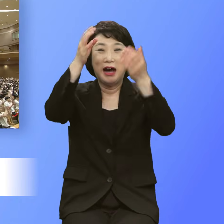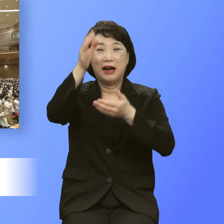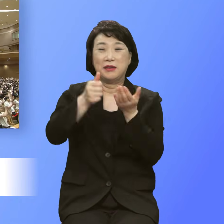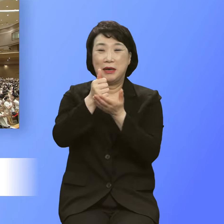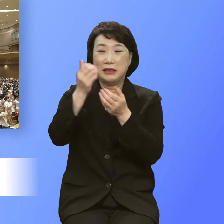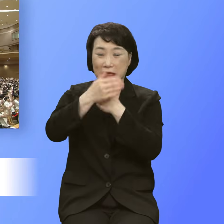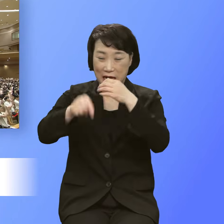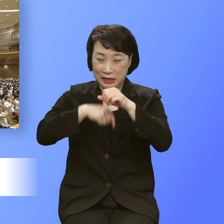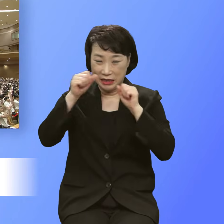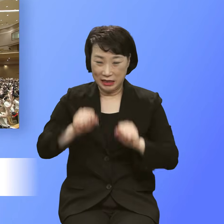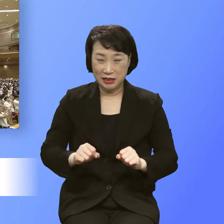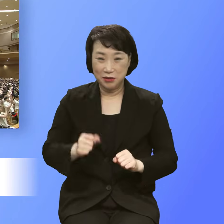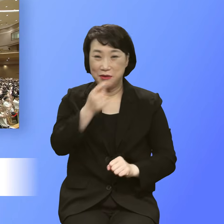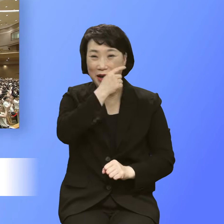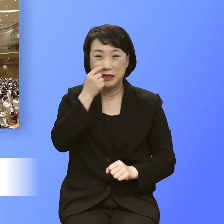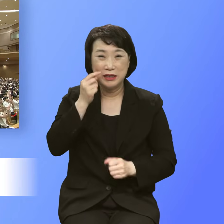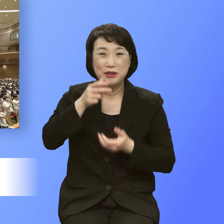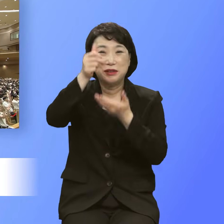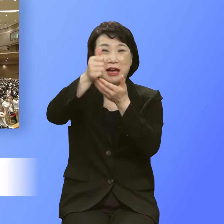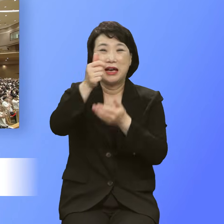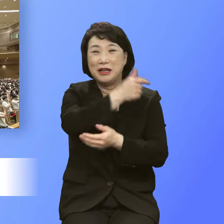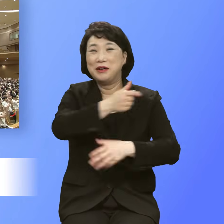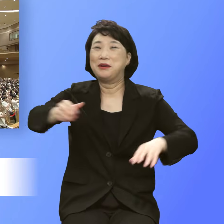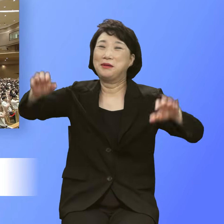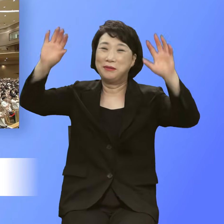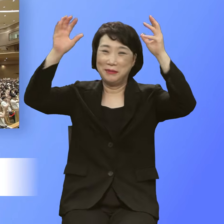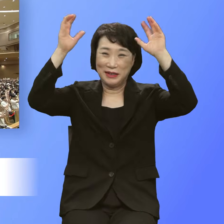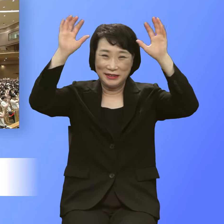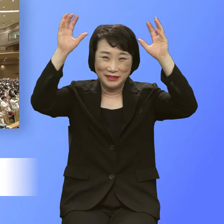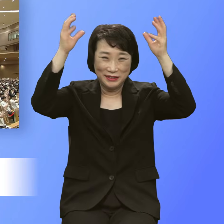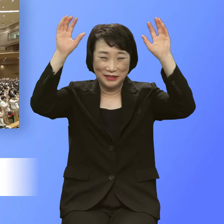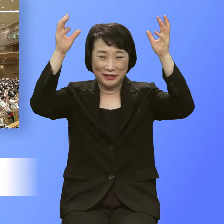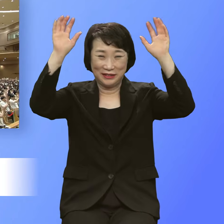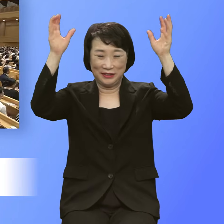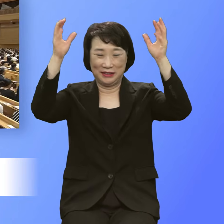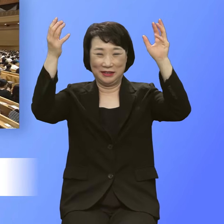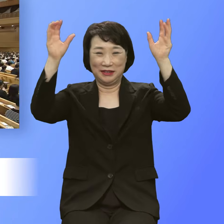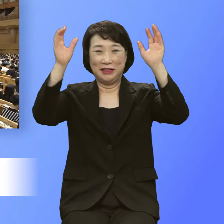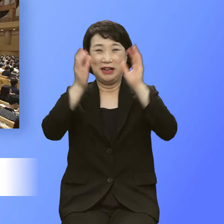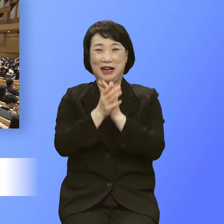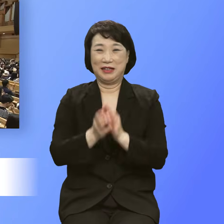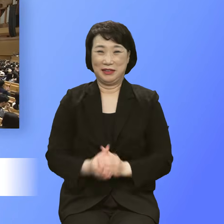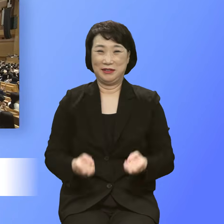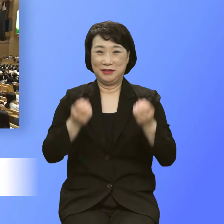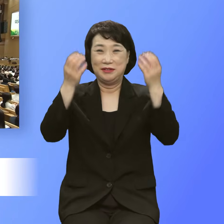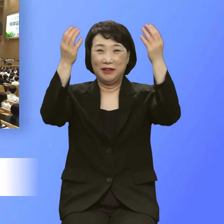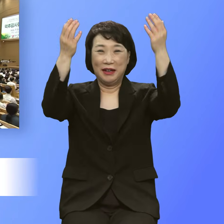있음을 확인시켜 주신 우리 주님 뜨거운 박수로 영광 올려드립니다. 할렐루야. 할렐루야.